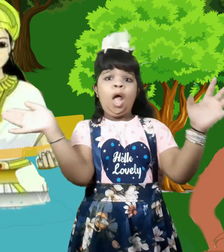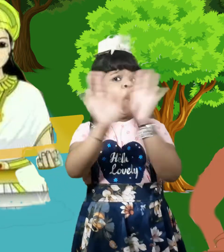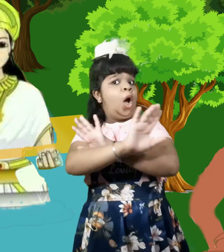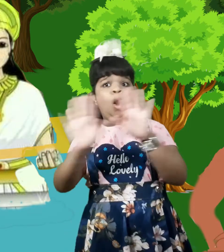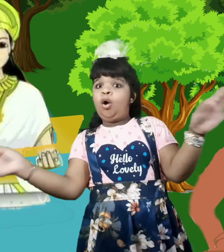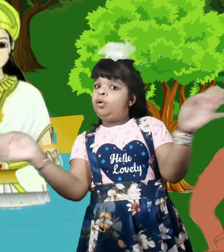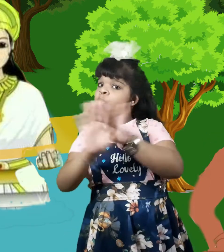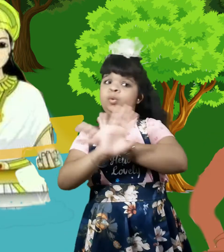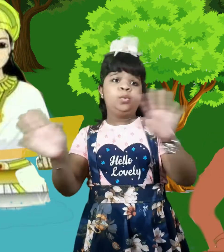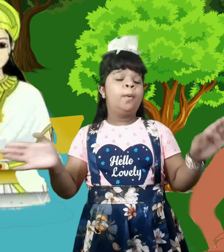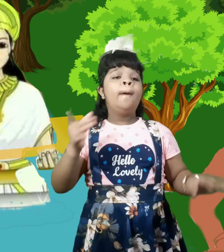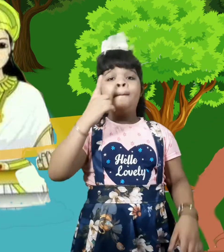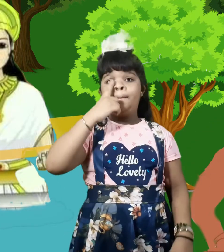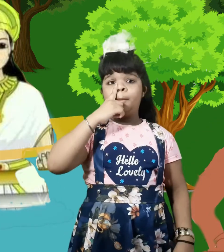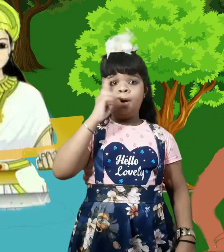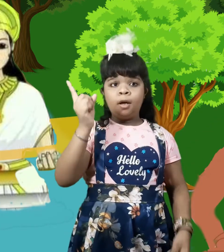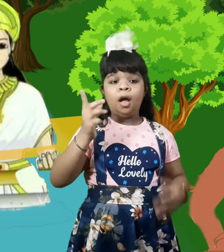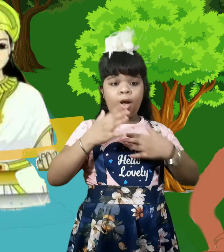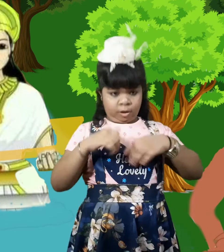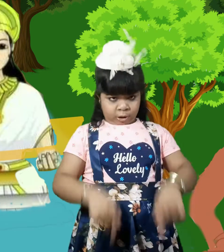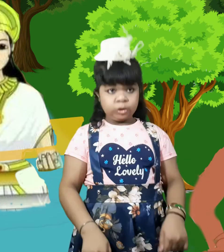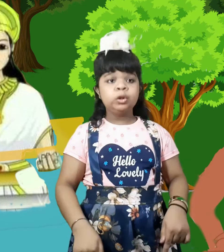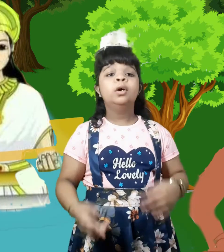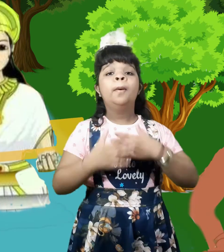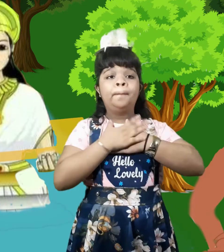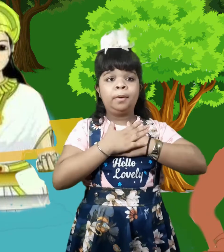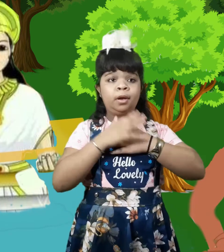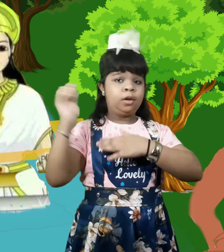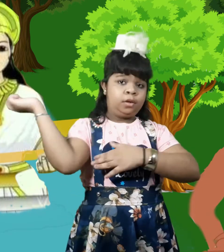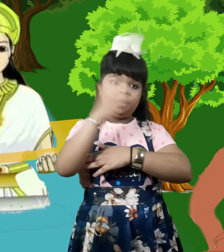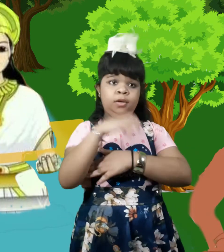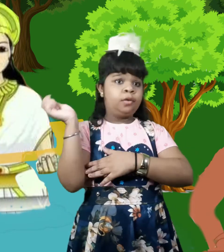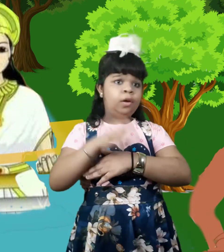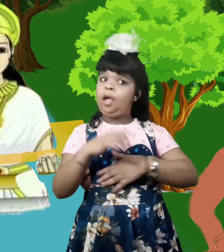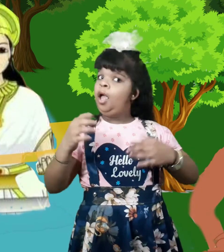नहीं नहीं माँ, यह मेरी कुल्हाड़ी